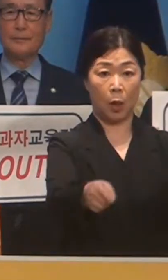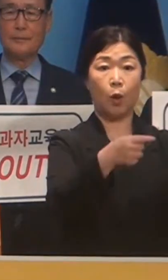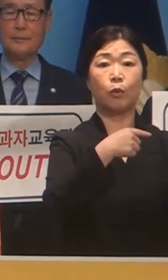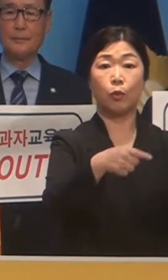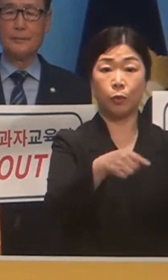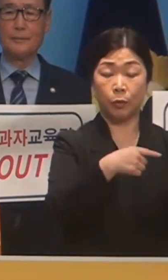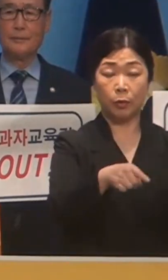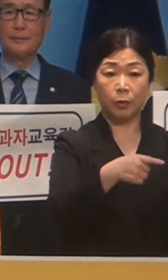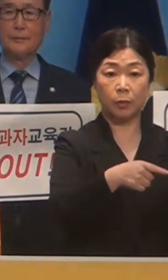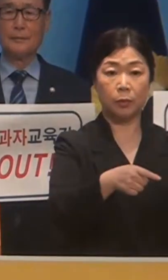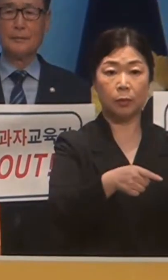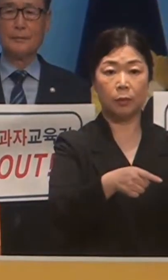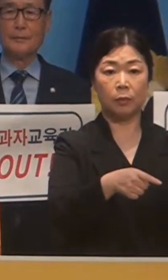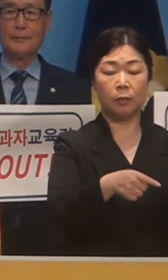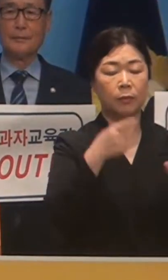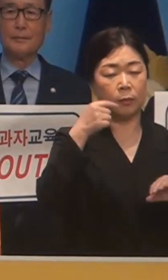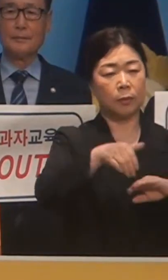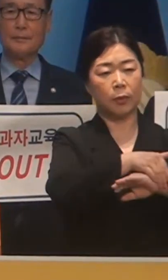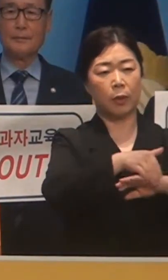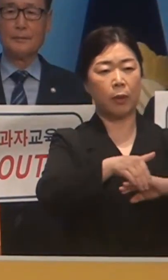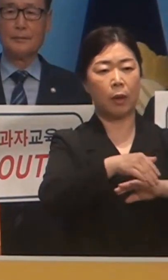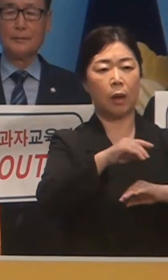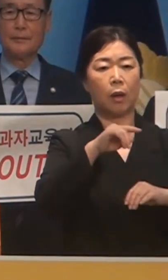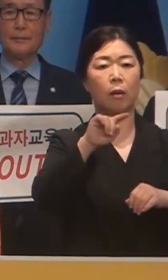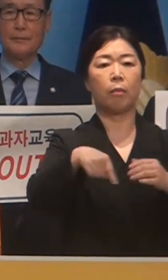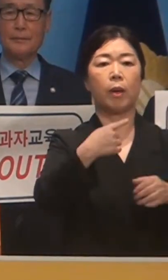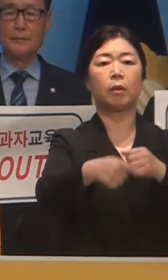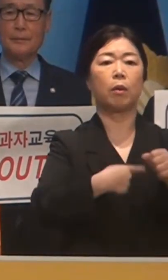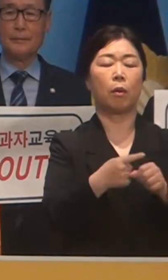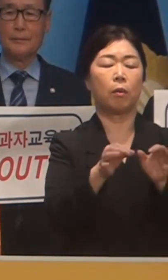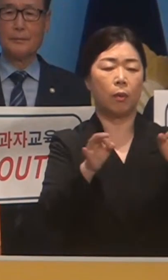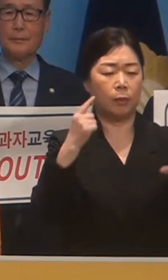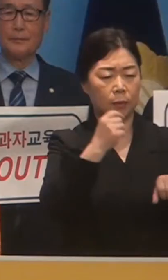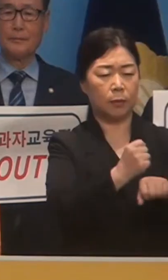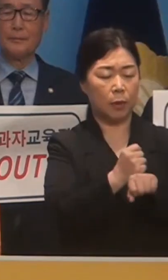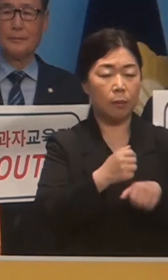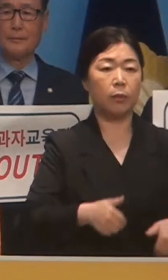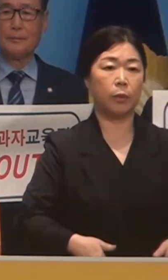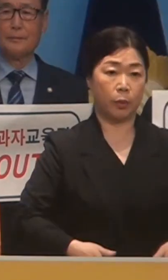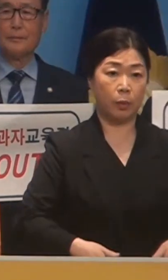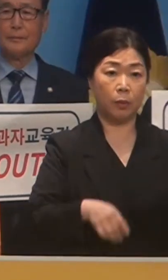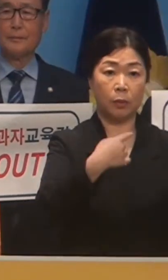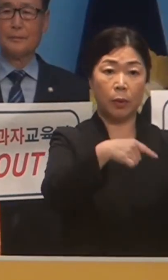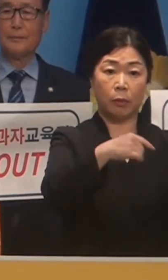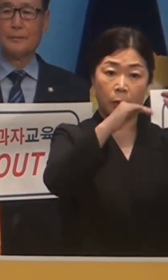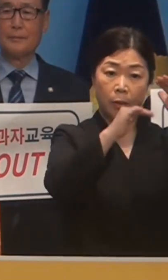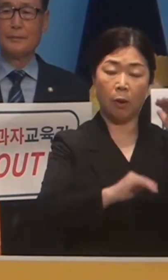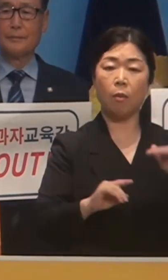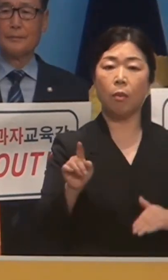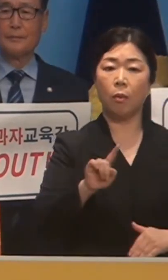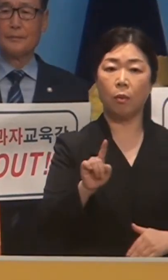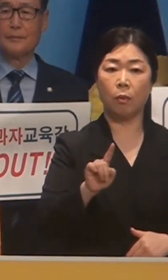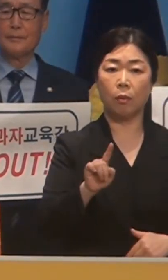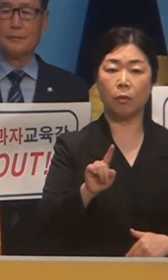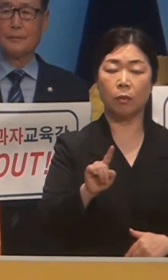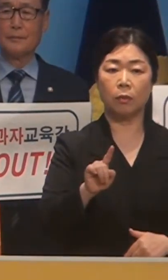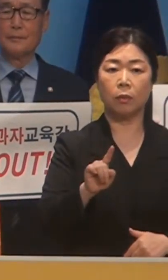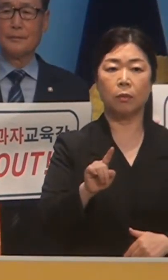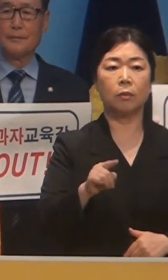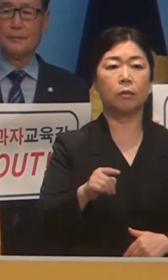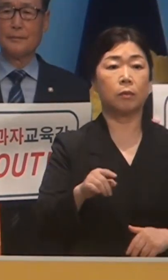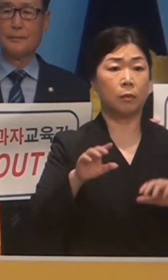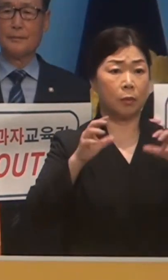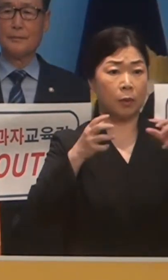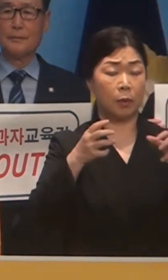교육은 100년치 대계입니다. 교육 현장에서 어떤 내용을 가르치느냐에 따라서